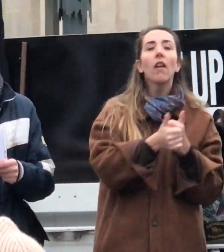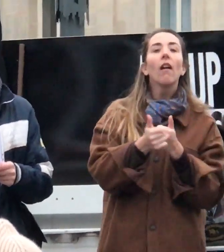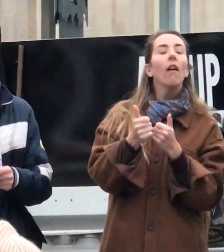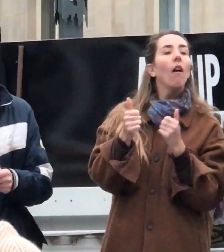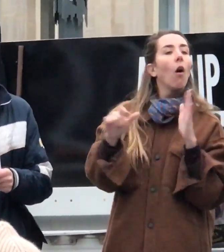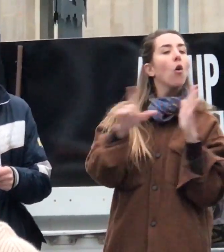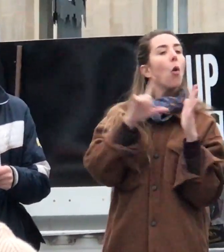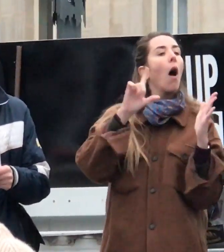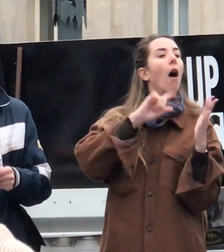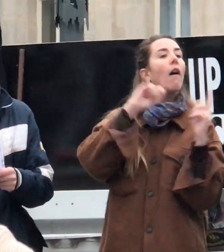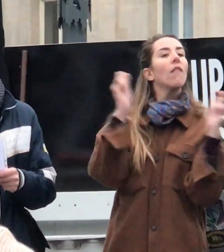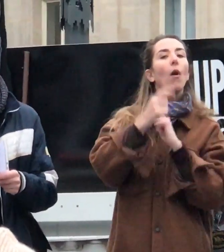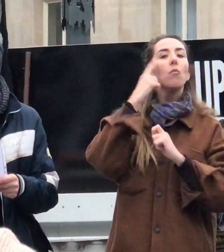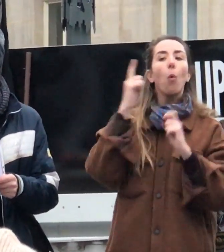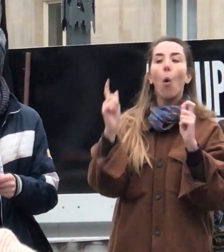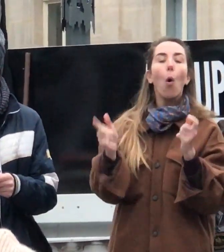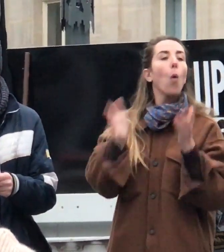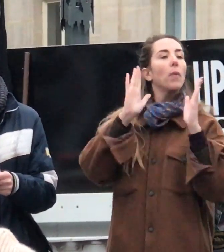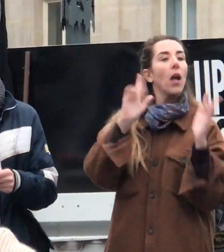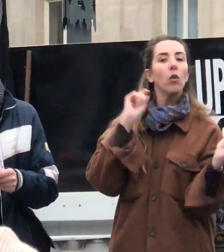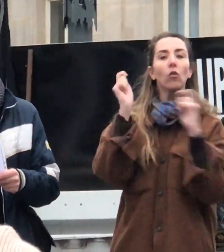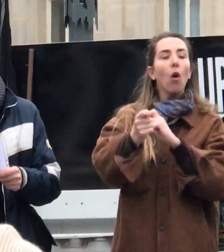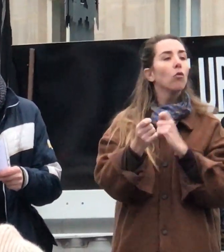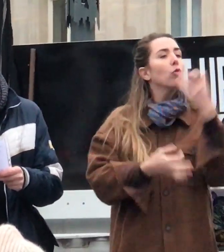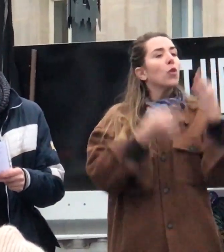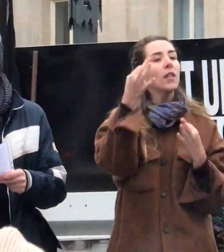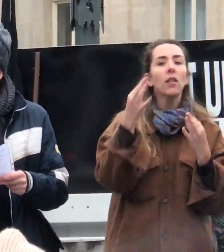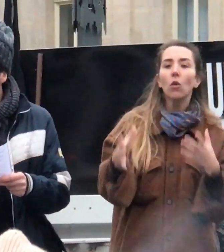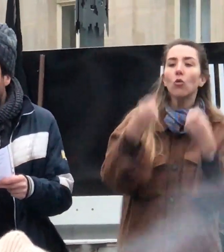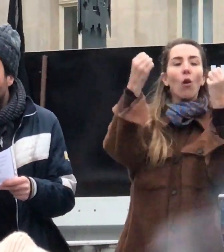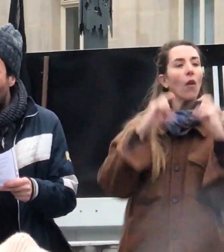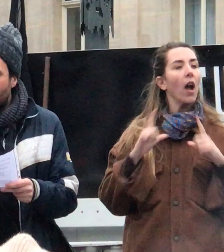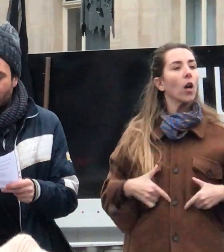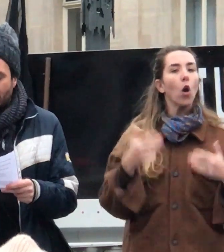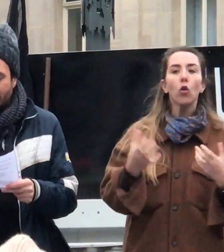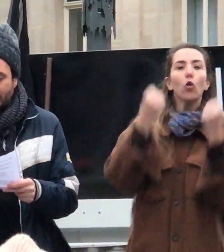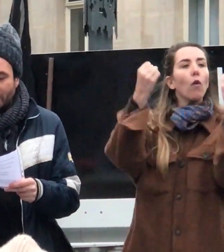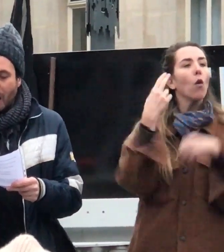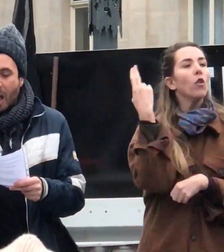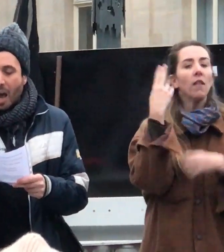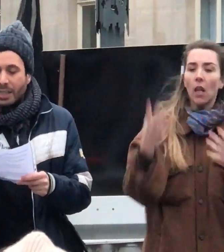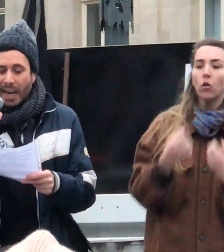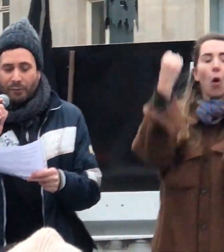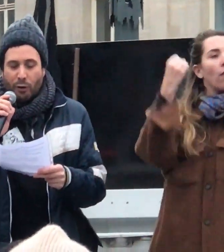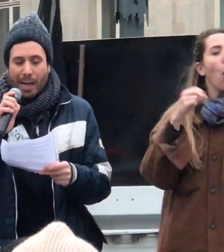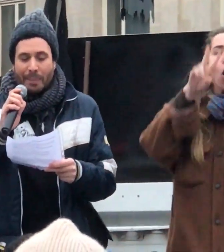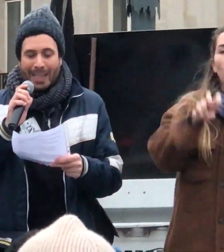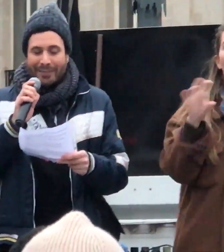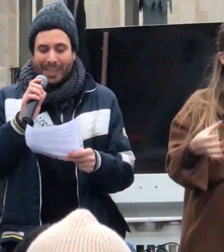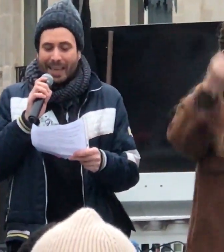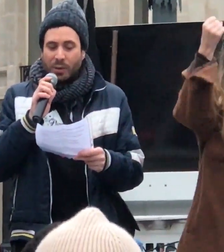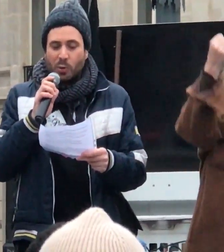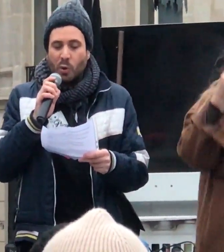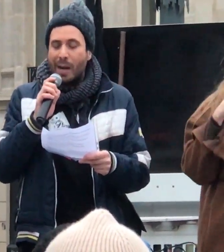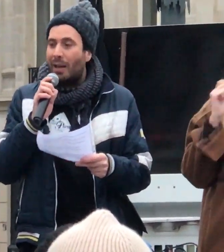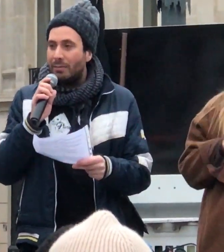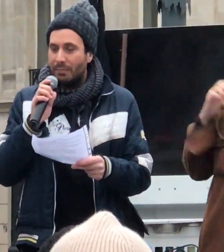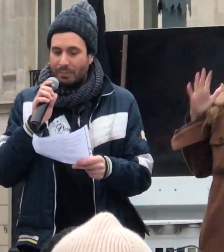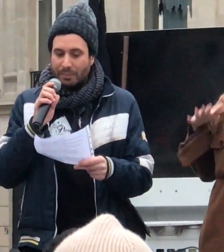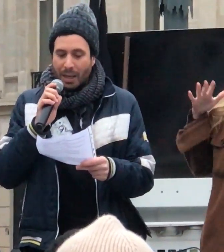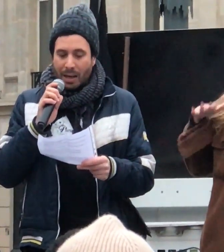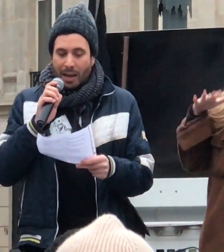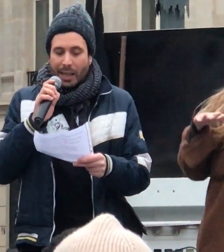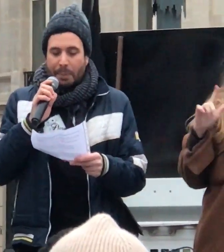l'hôpital, la justice, l'école, l'université, la recherche. À chaque fois, les manifestations sont